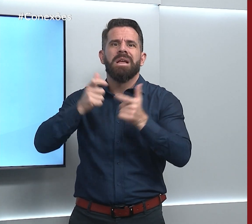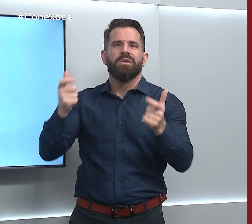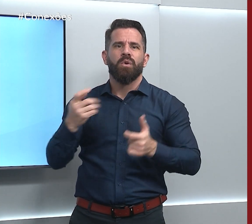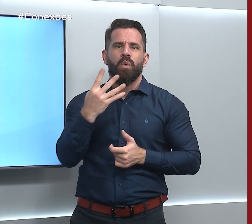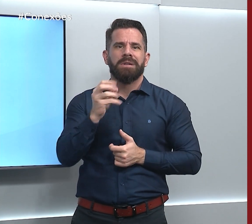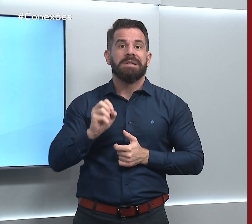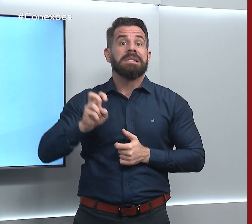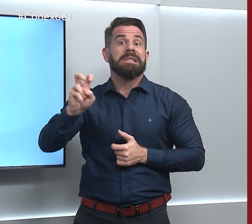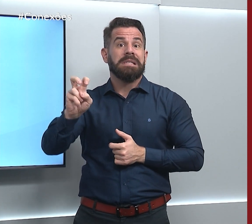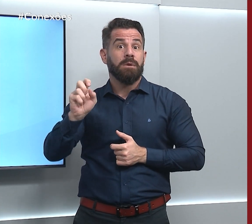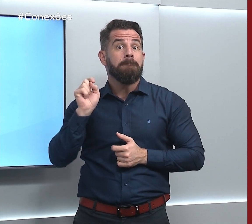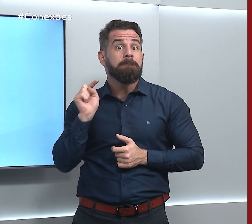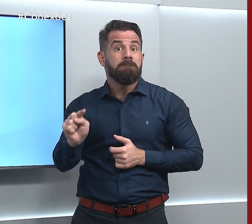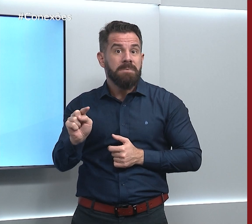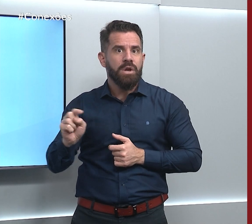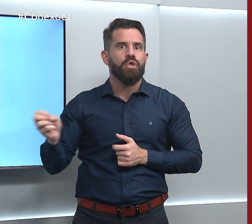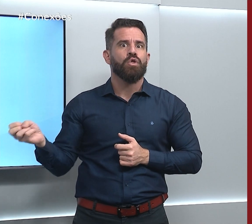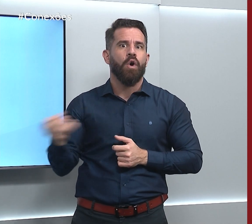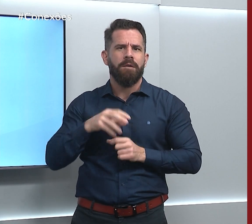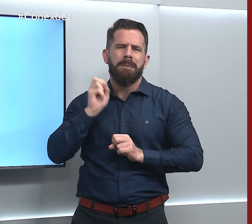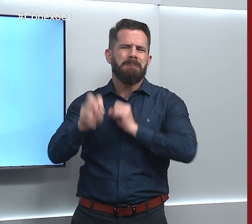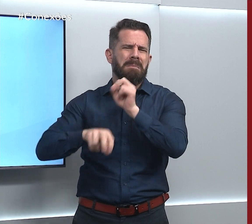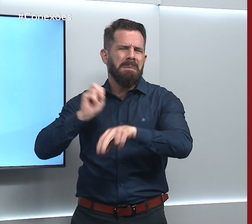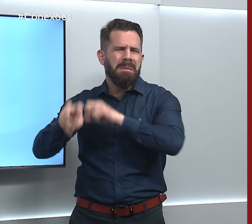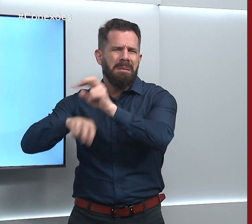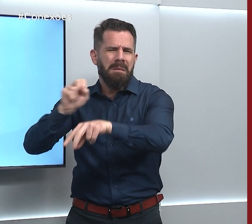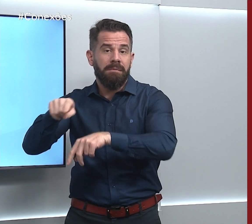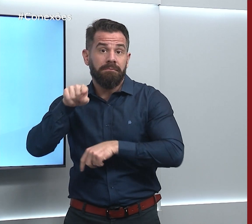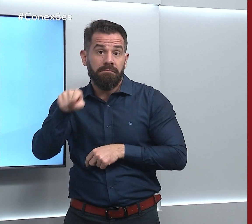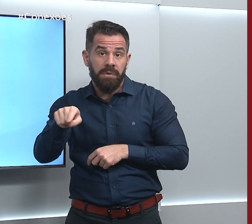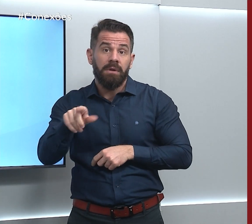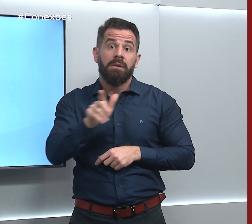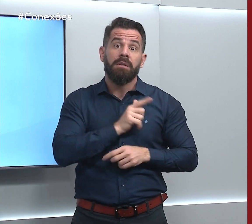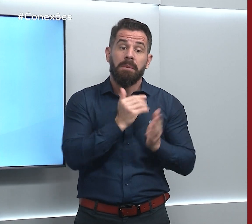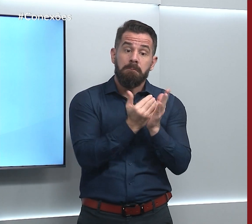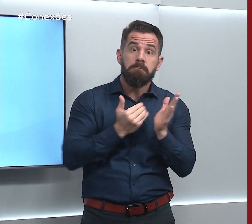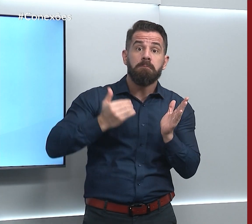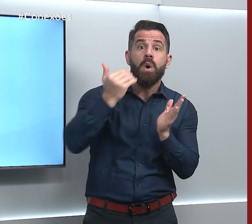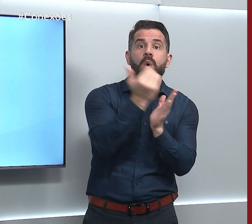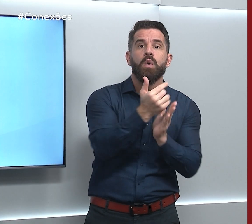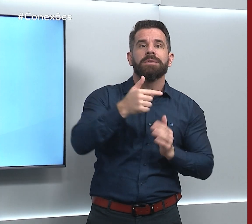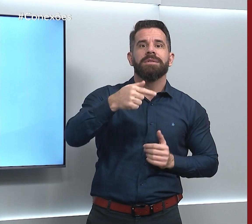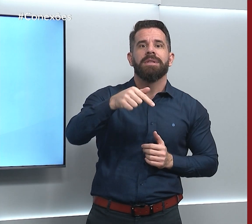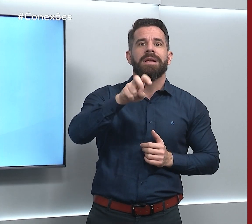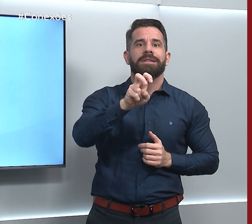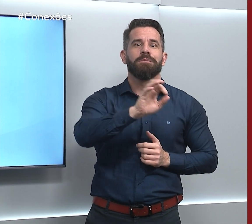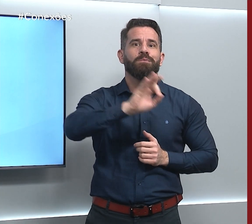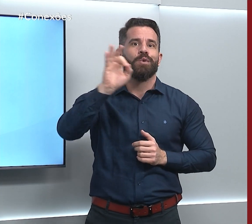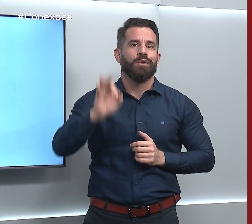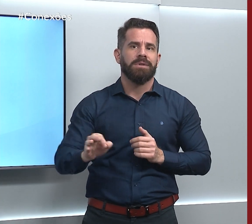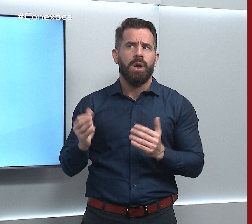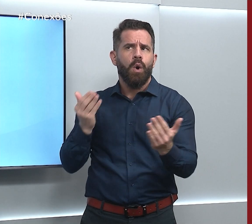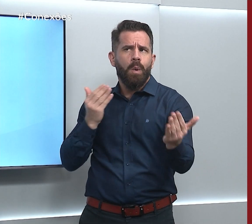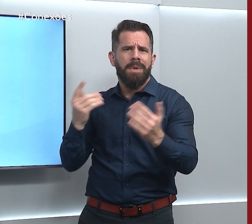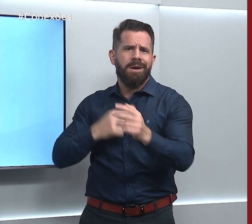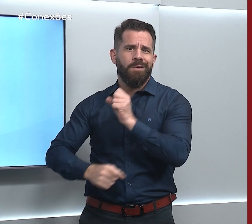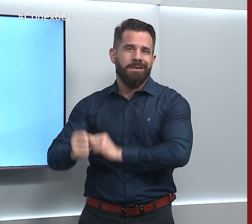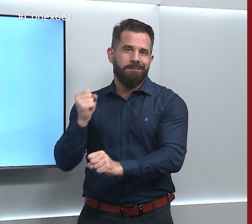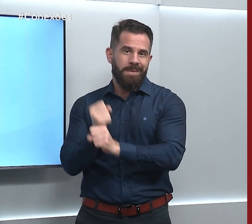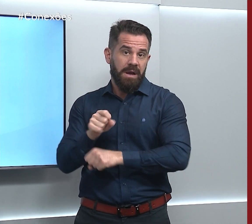de janeiro a setembro, um salto de 75% em relação ao mesmo período do ano